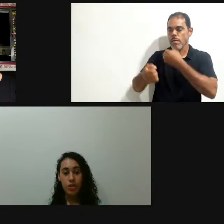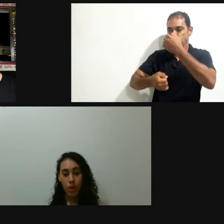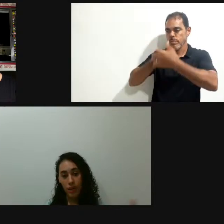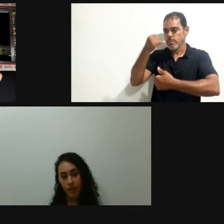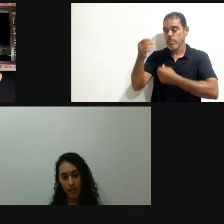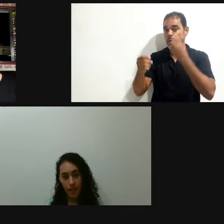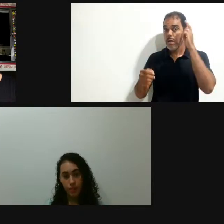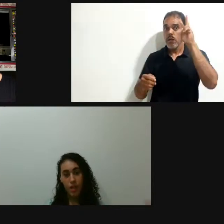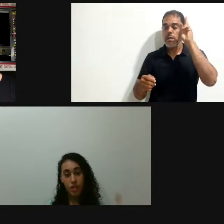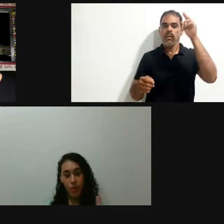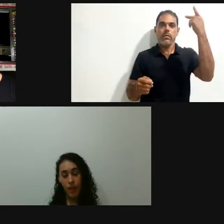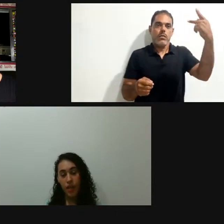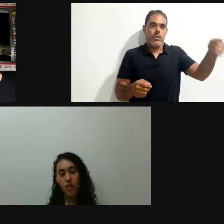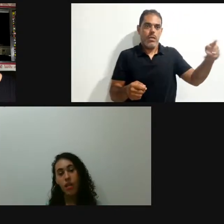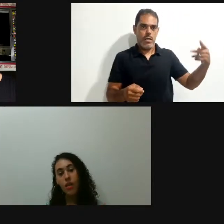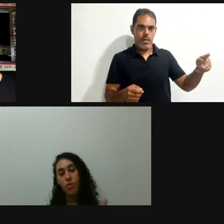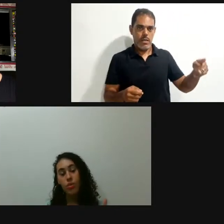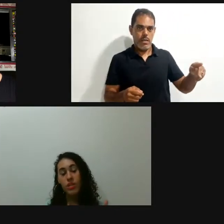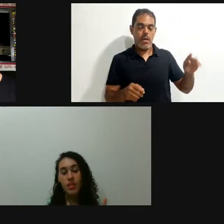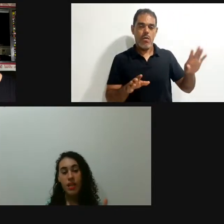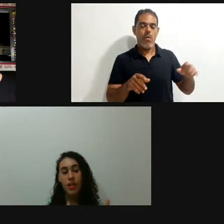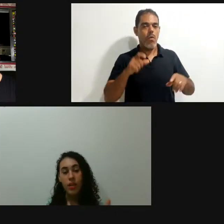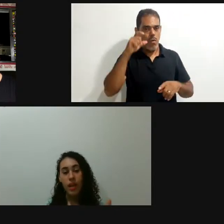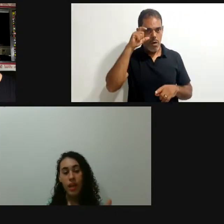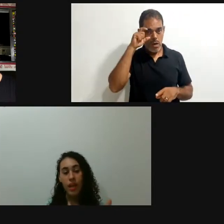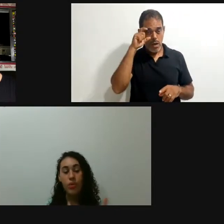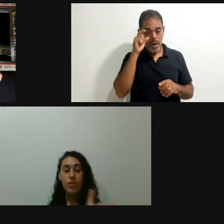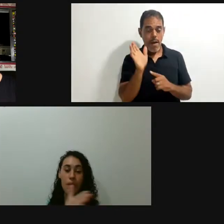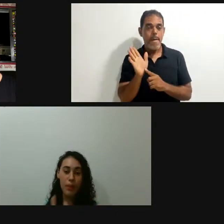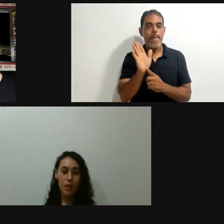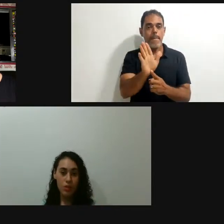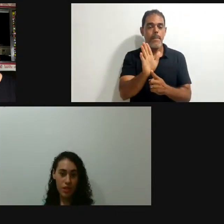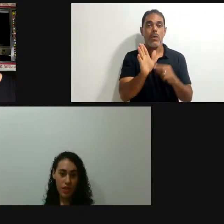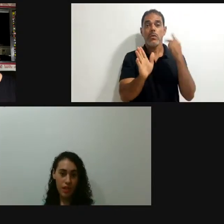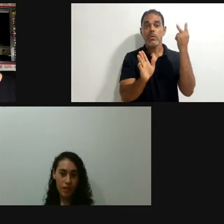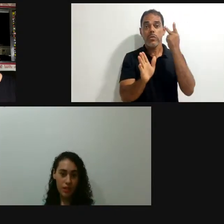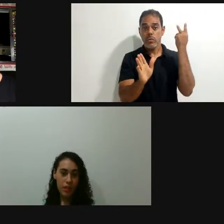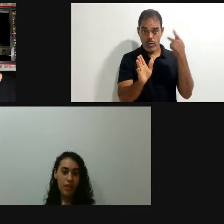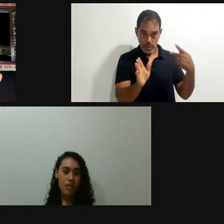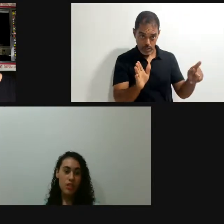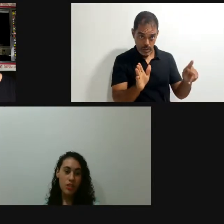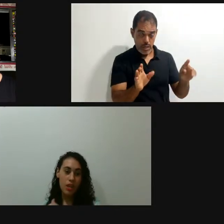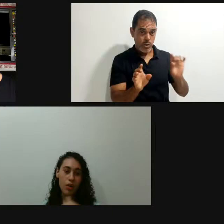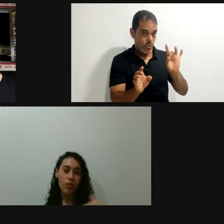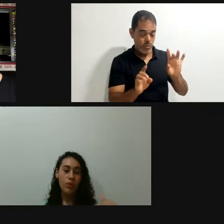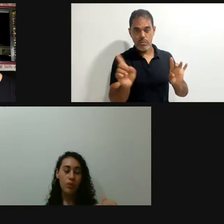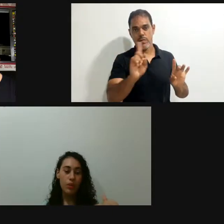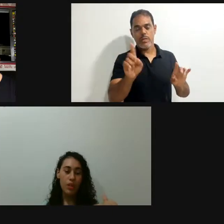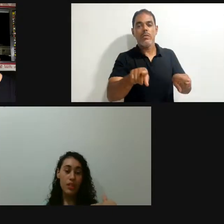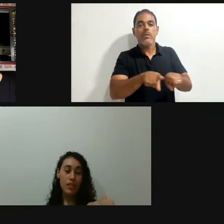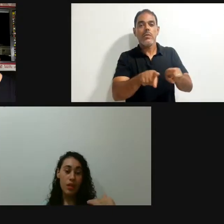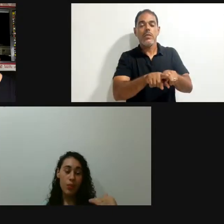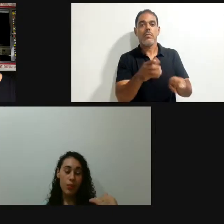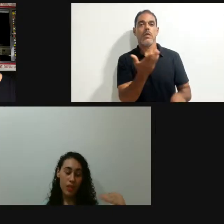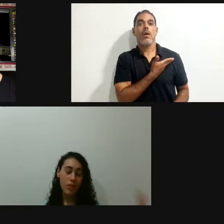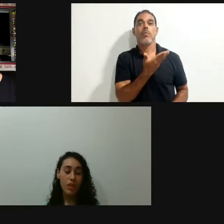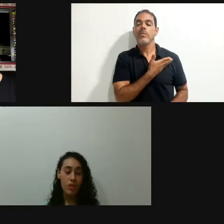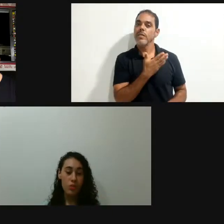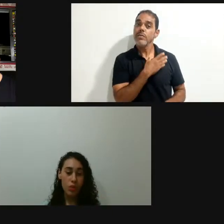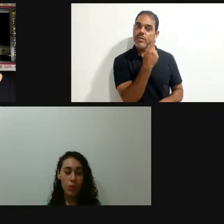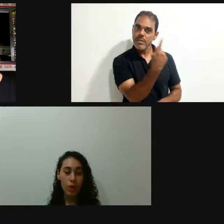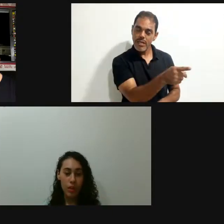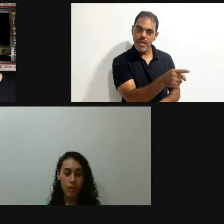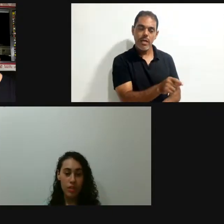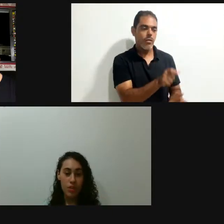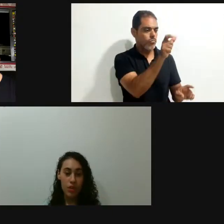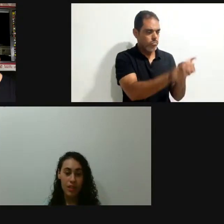a história dela, mas também dos amigos dela que são personagens